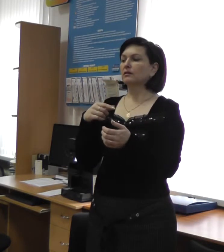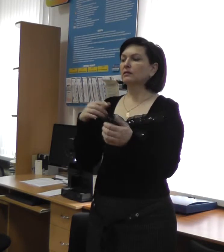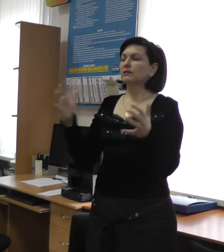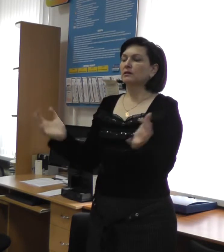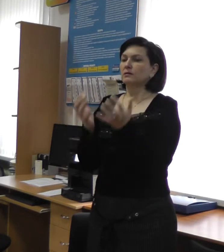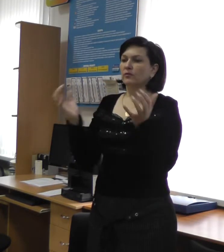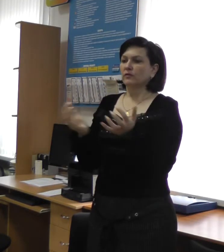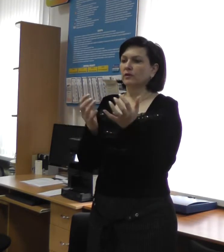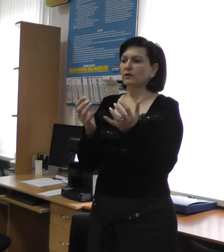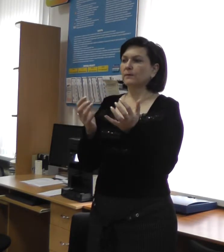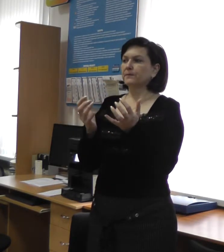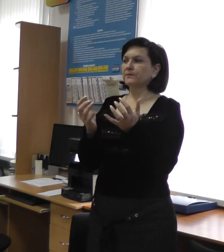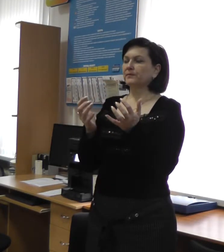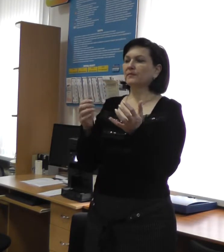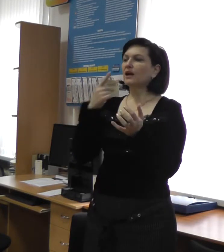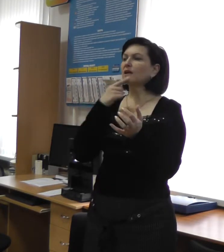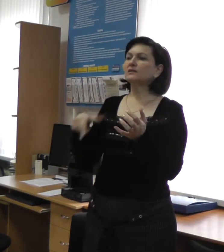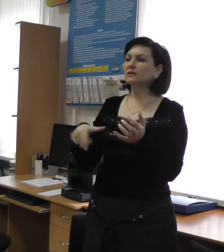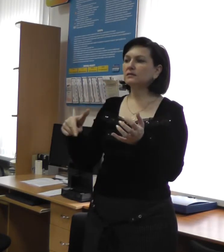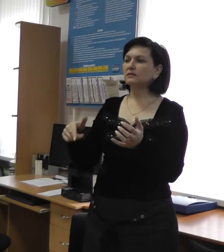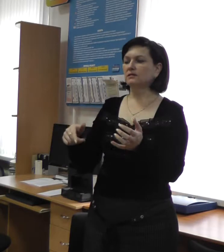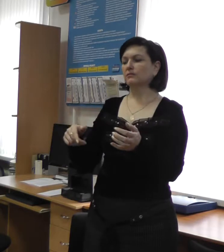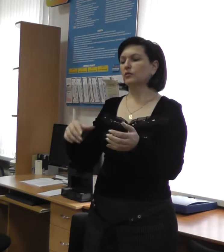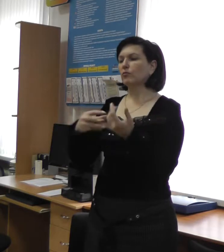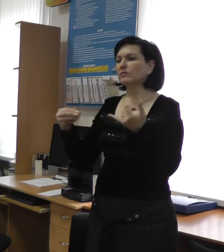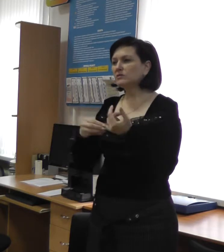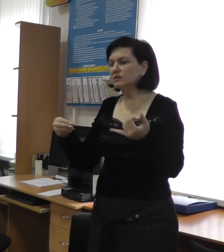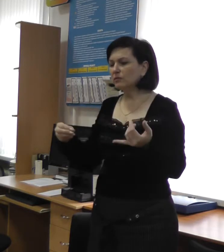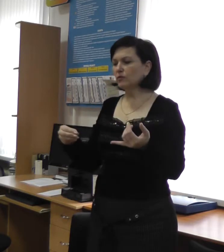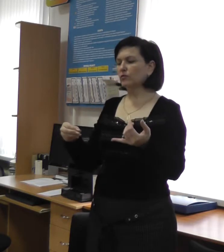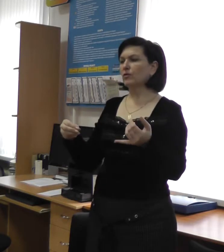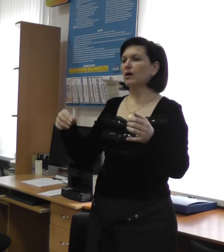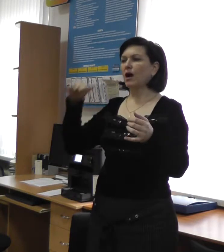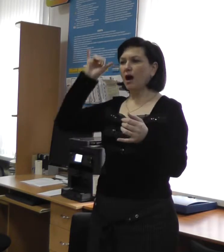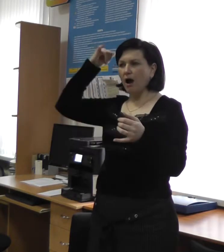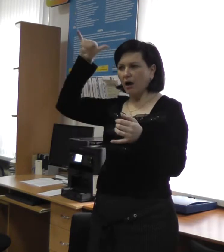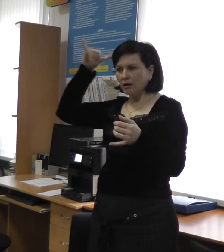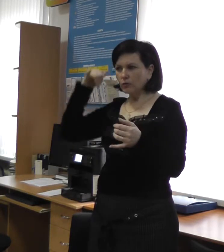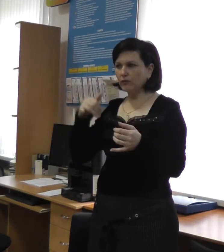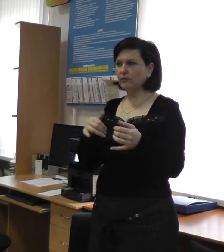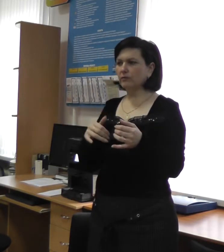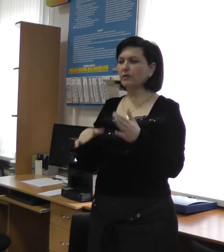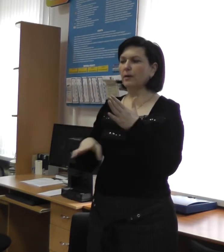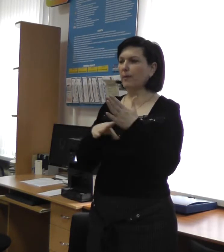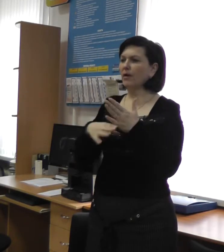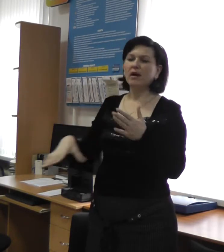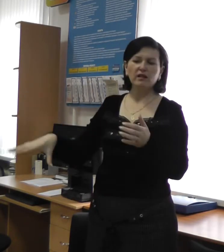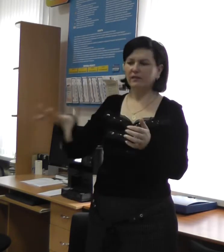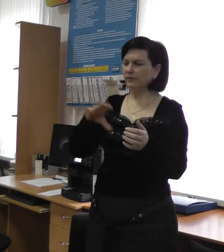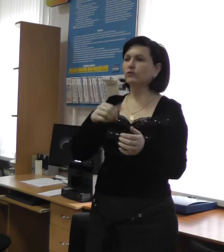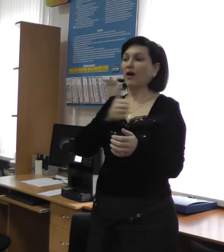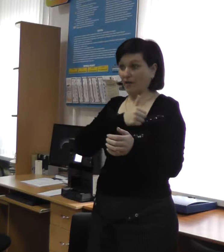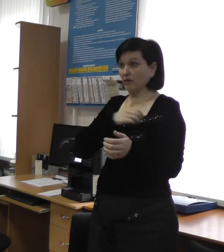по заселению Кубанской области, развитию земледелия и животноводства. При этом Николай Егорович